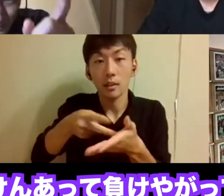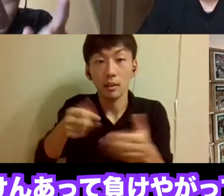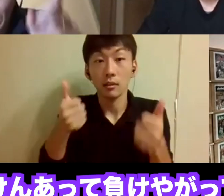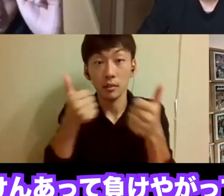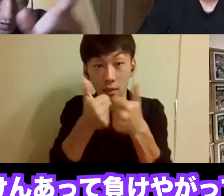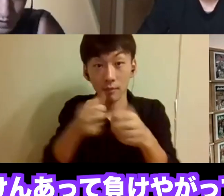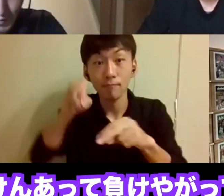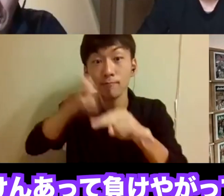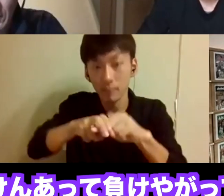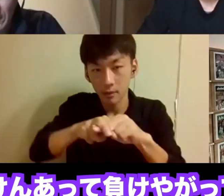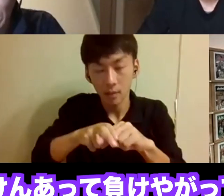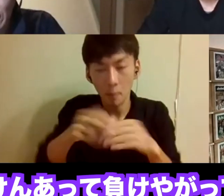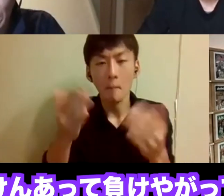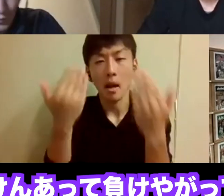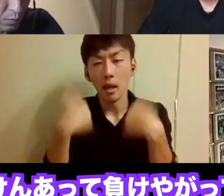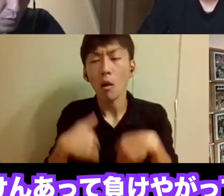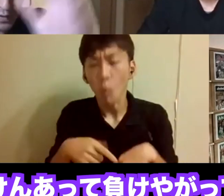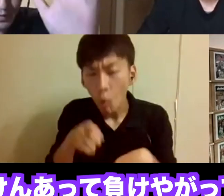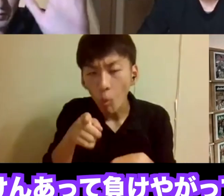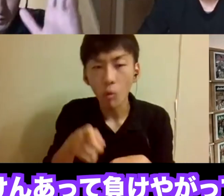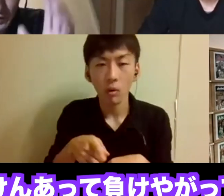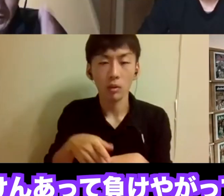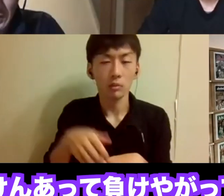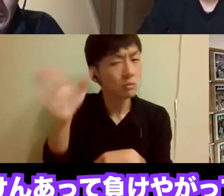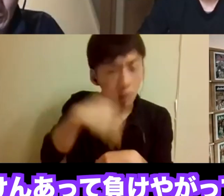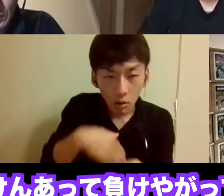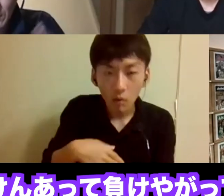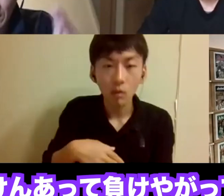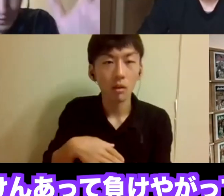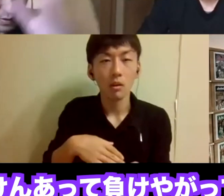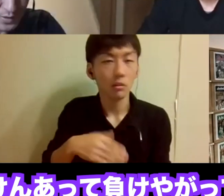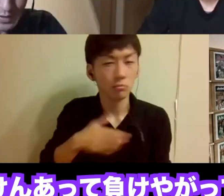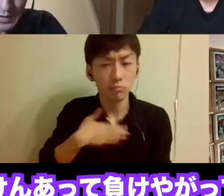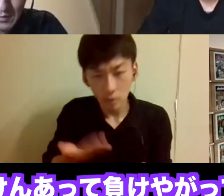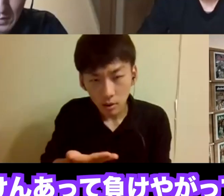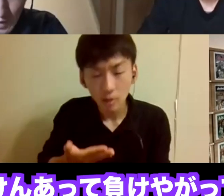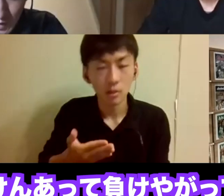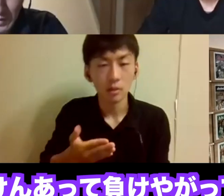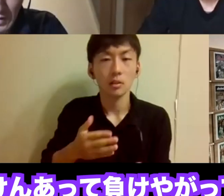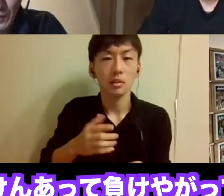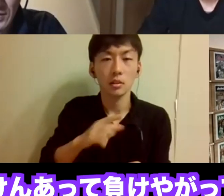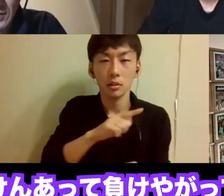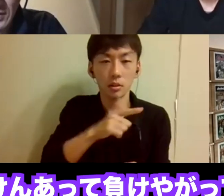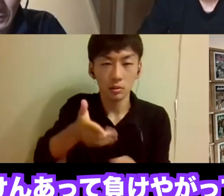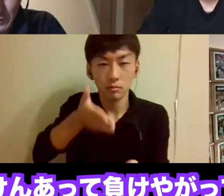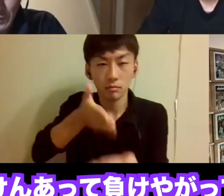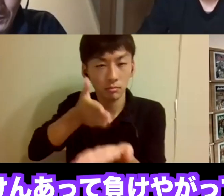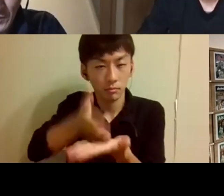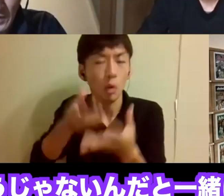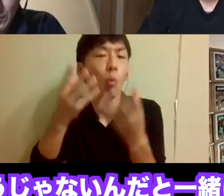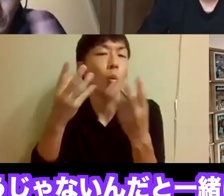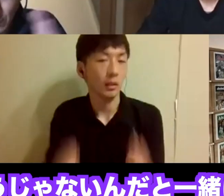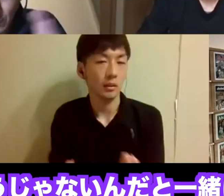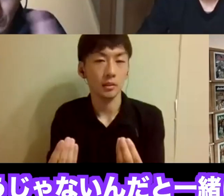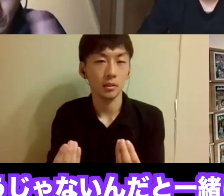社長出てこいってもう文句言うもうすとs を発散するだけだったかもしれないけどそうじゃないんだと